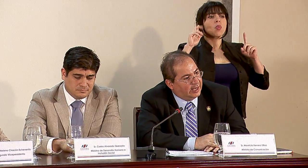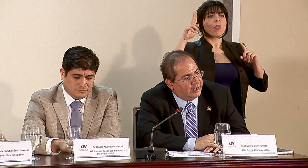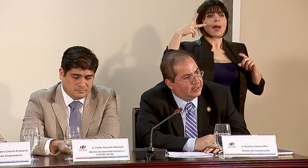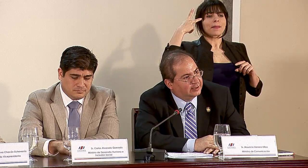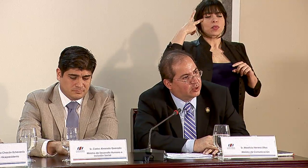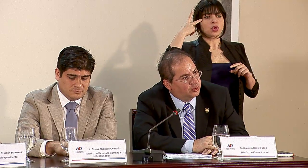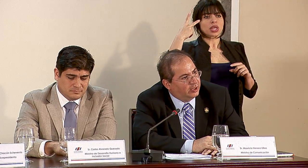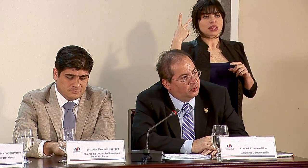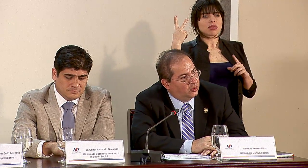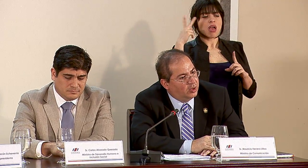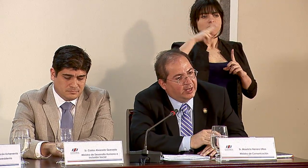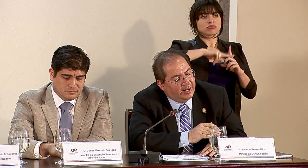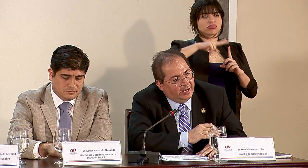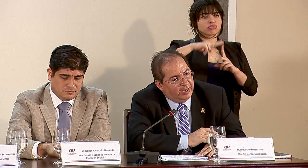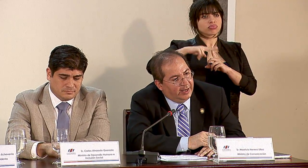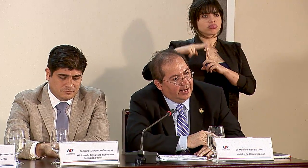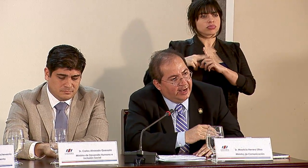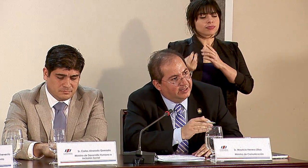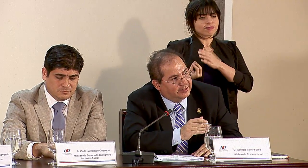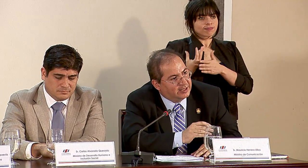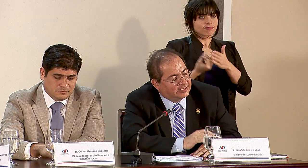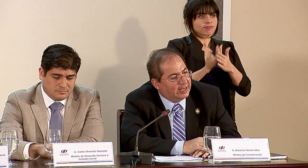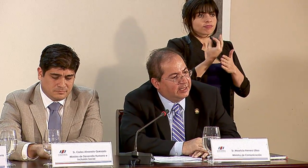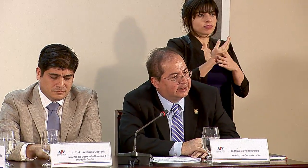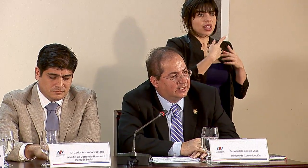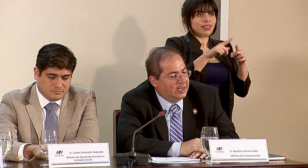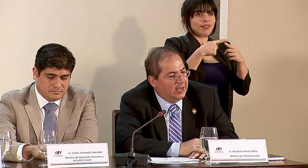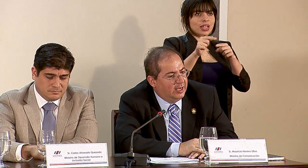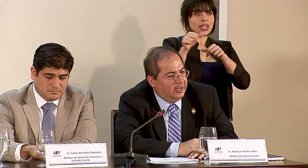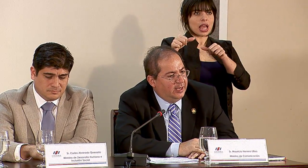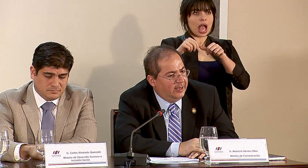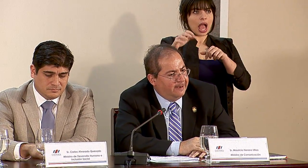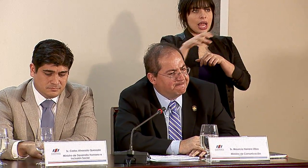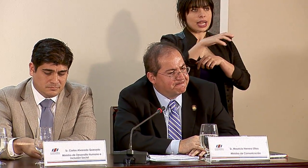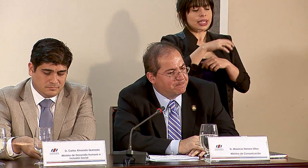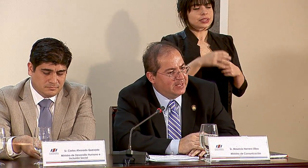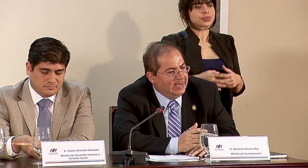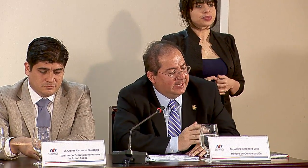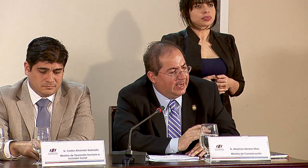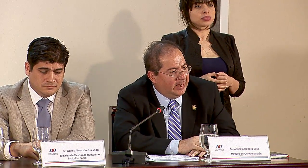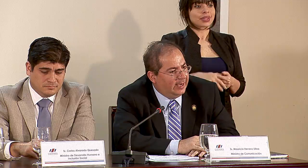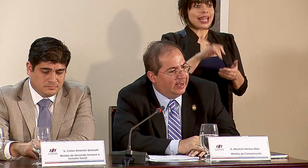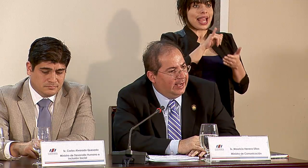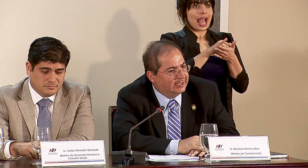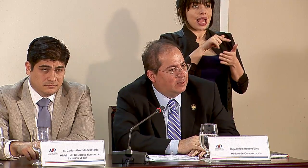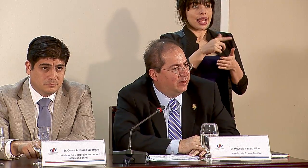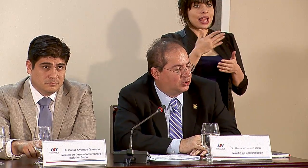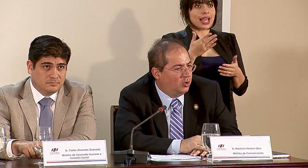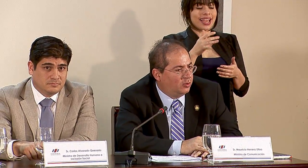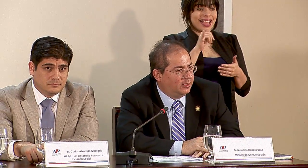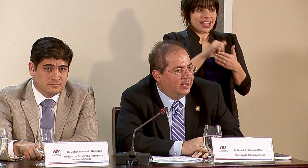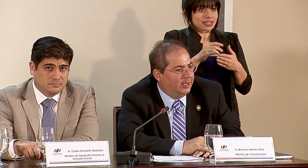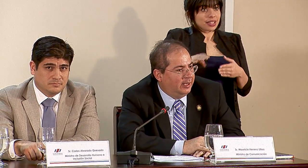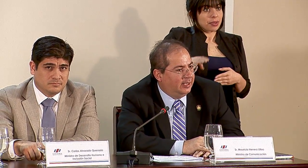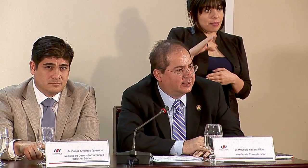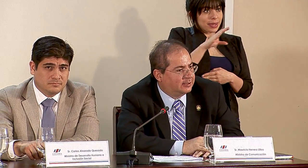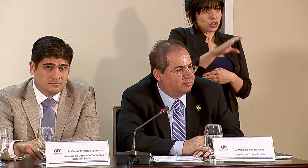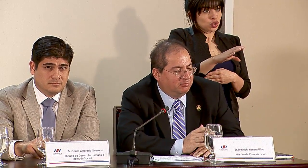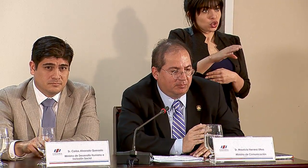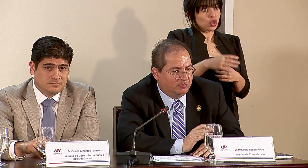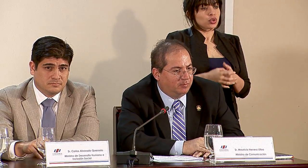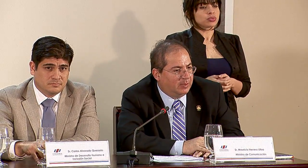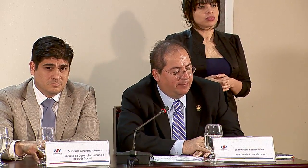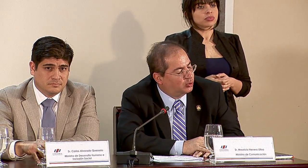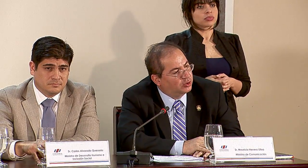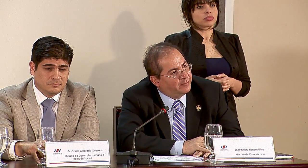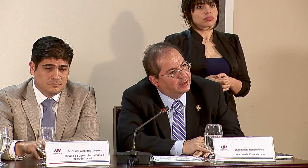que está desarrollando en distintas áreas de ahí que esa inversión es